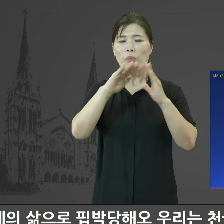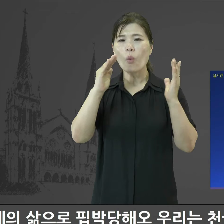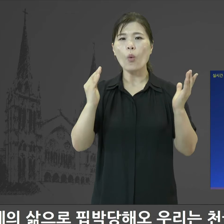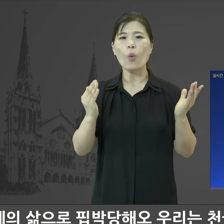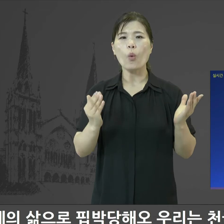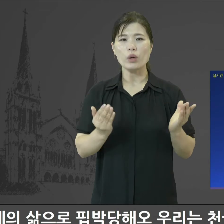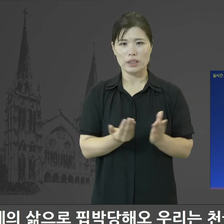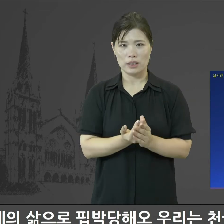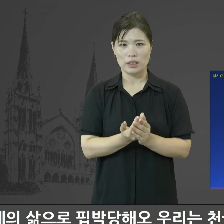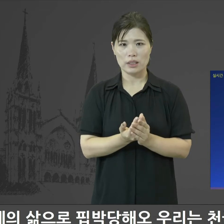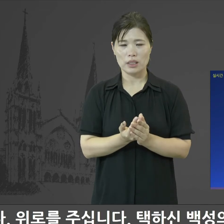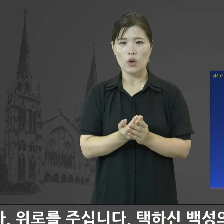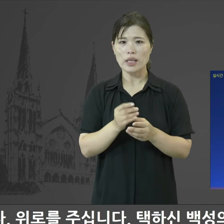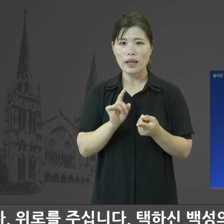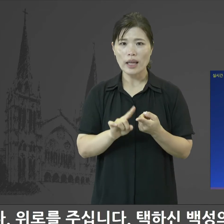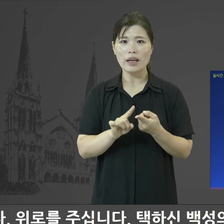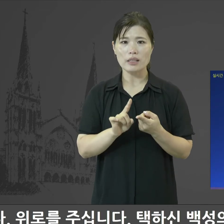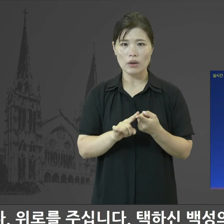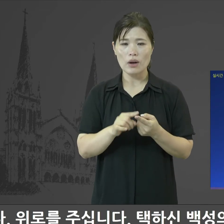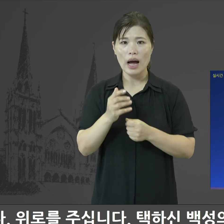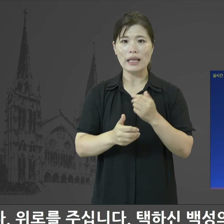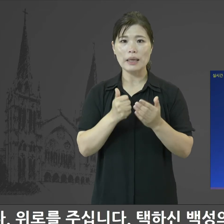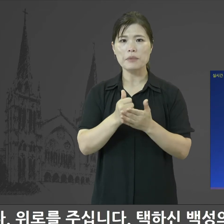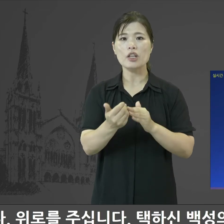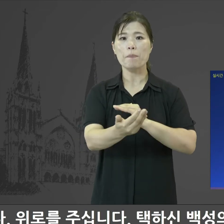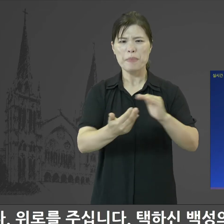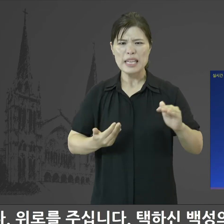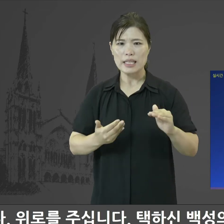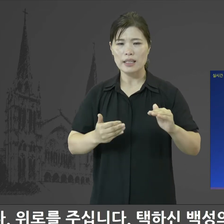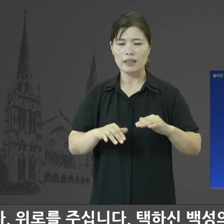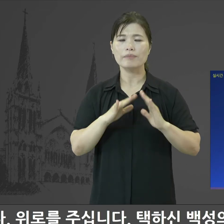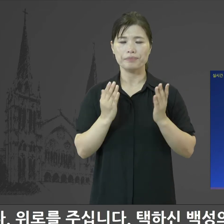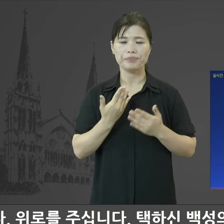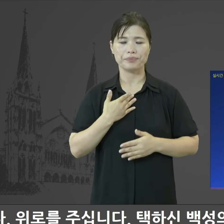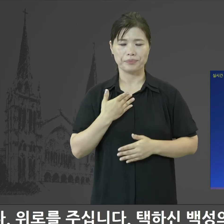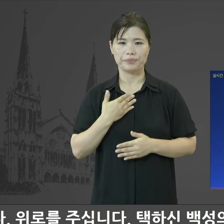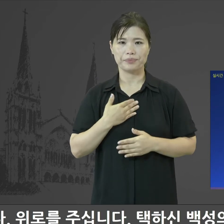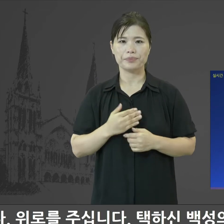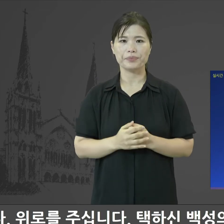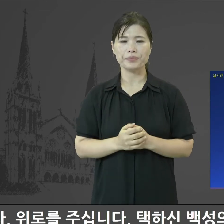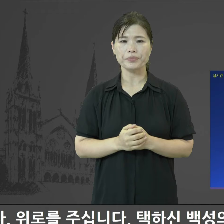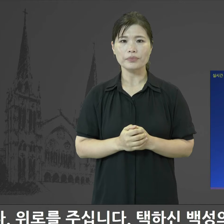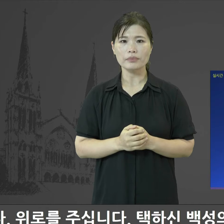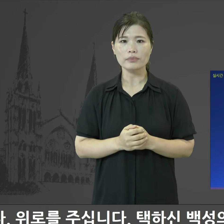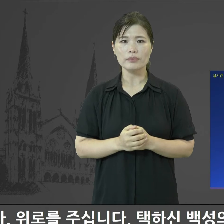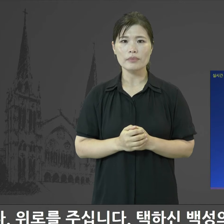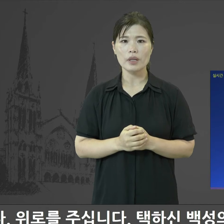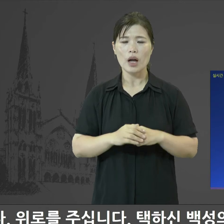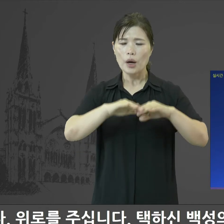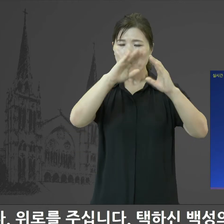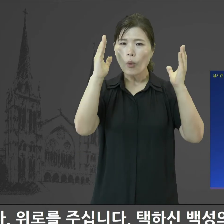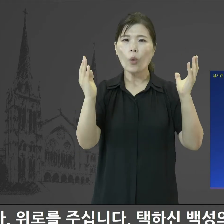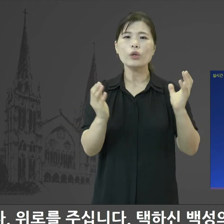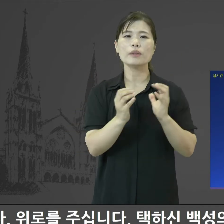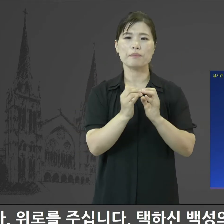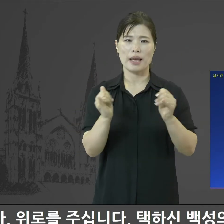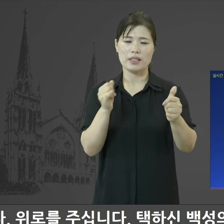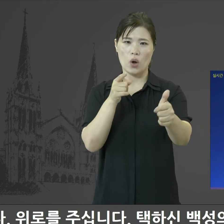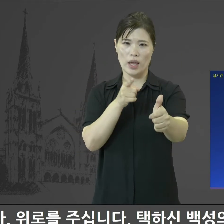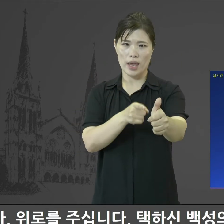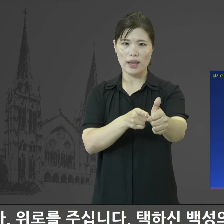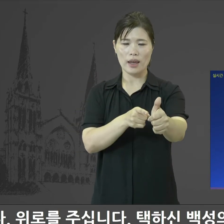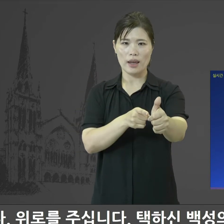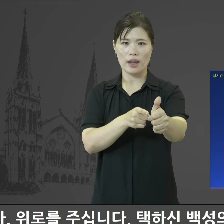것들이 다 하나님께서 미리 아신 것들이라는 말입니다. 모든 백성을 향한